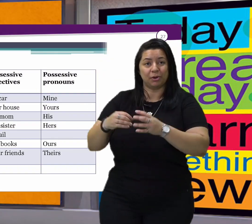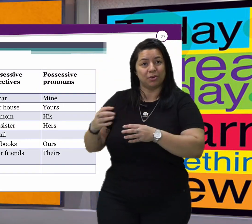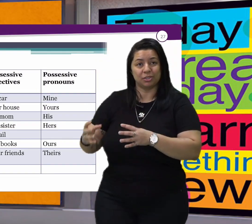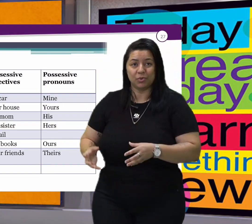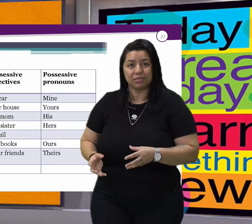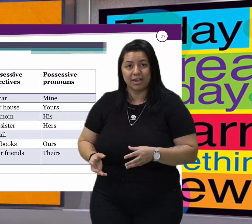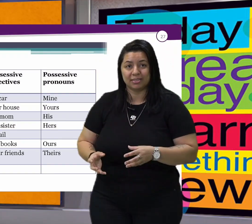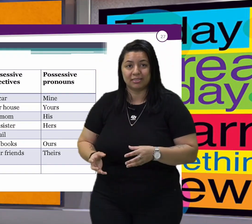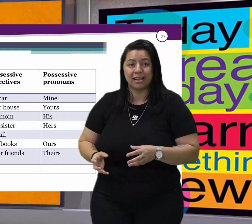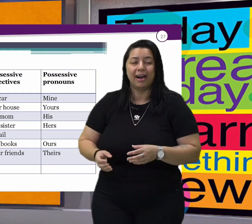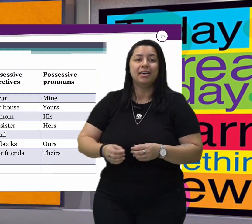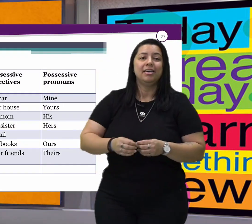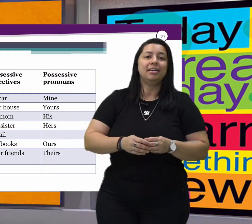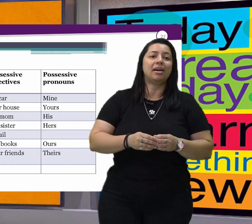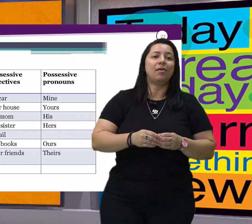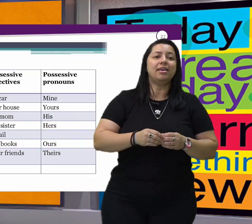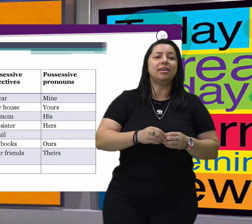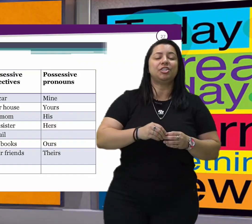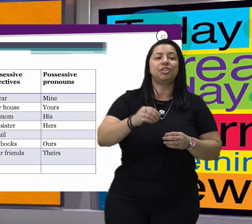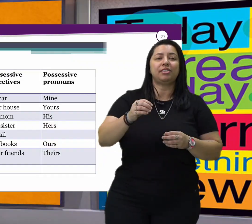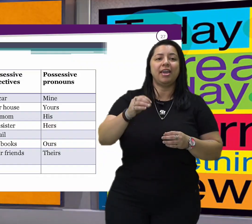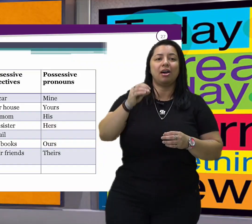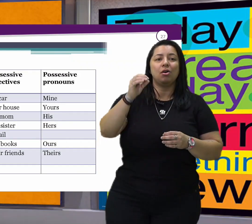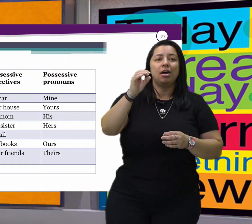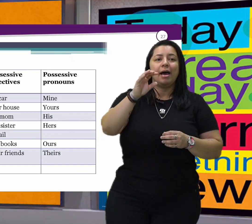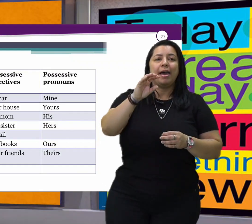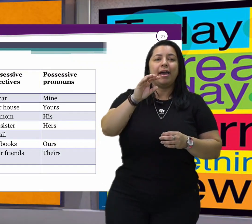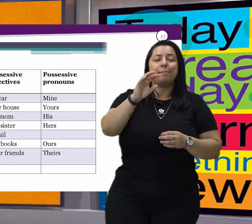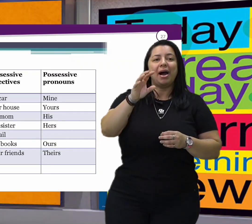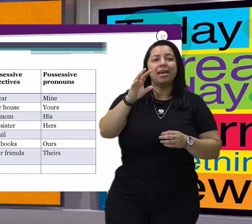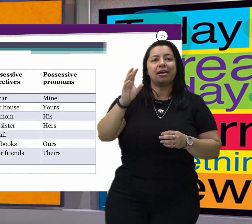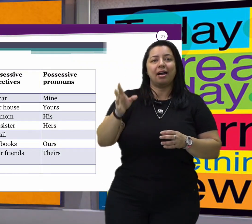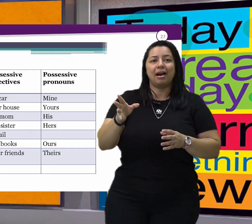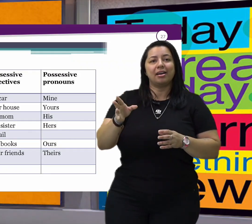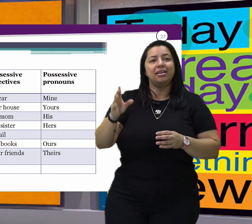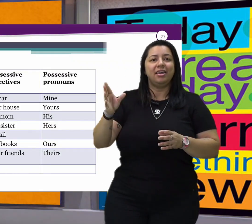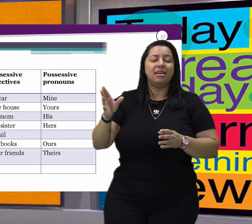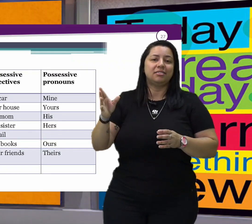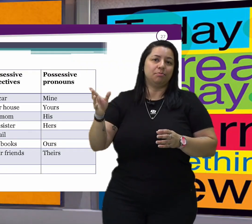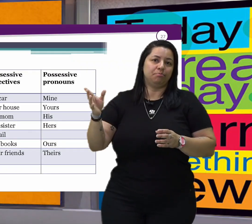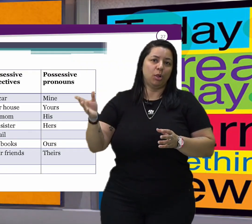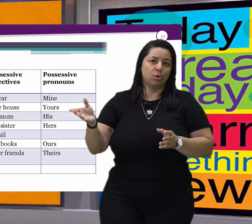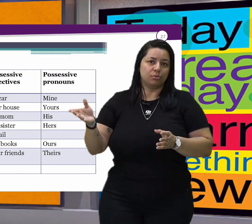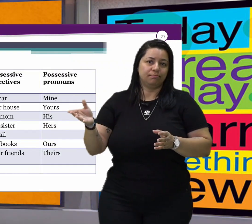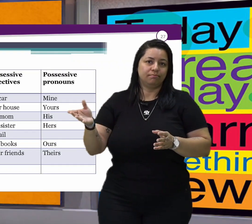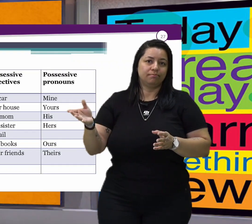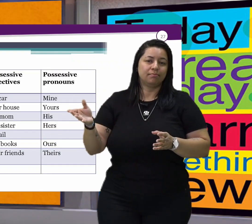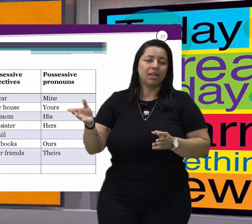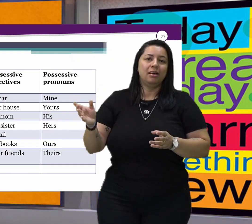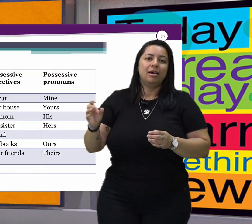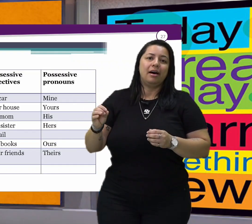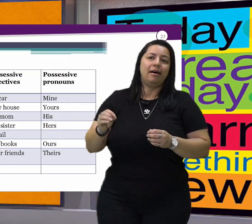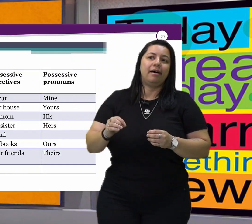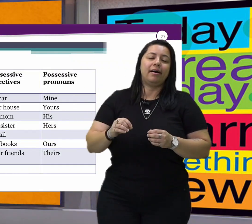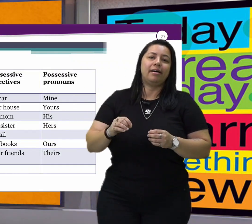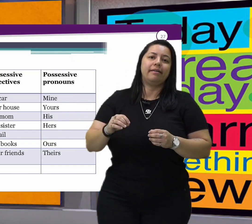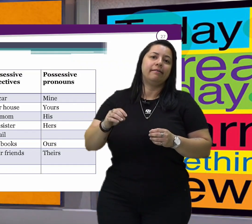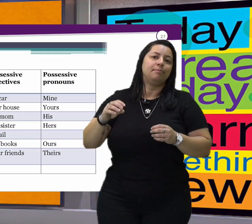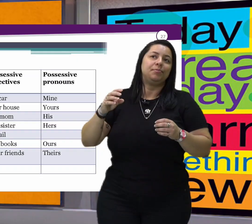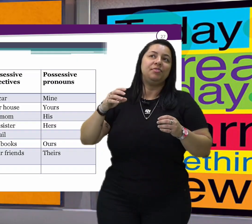a mesma coisa duas vezes, tá? Então, aí a gente tem, ó, my car is blue.